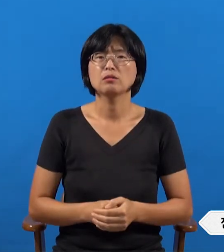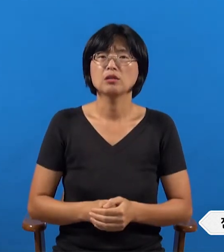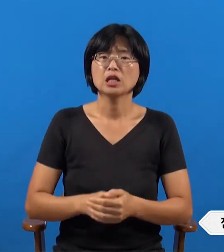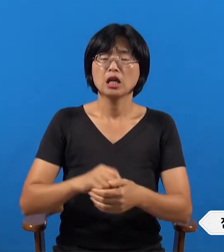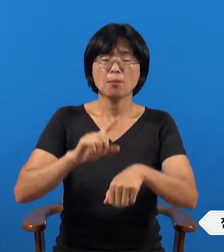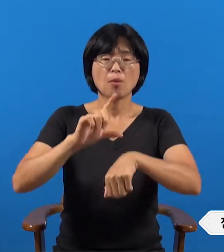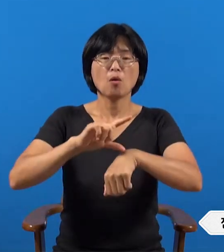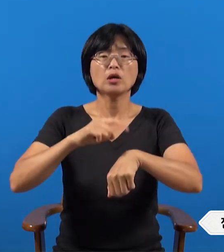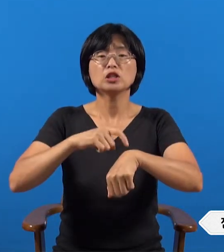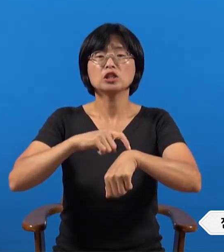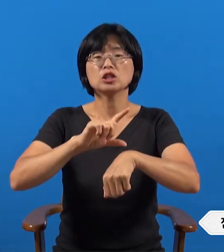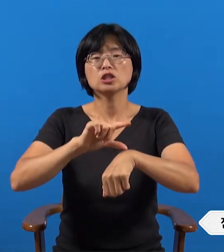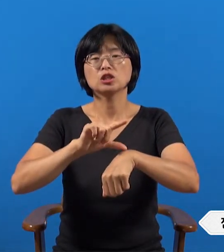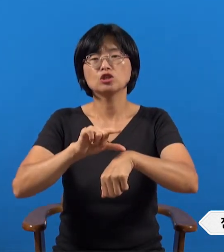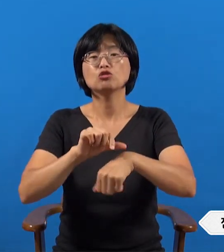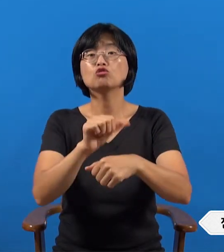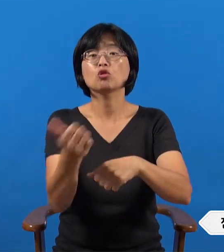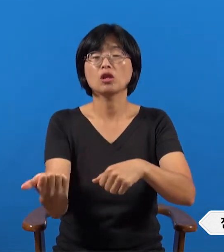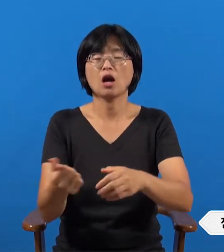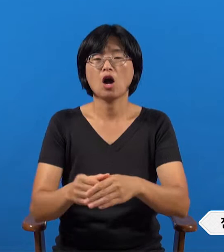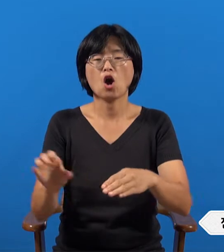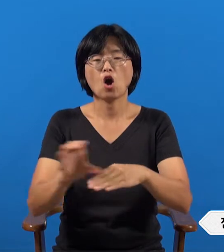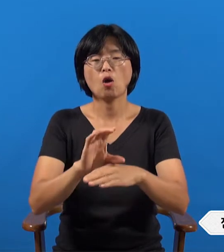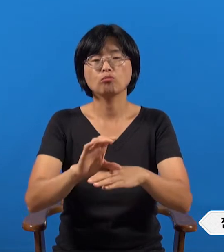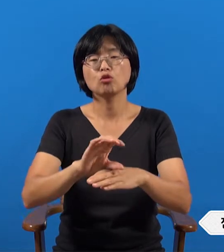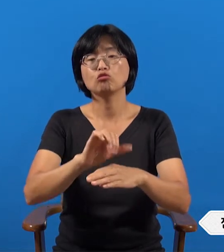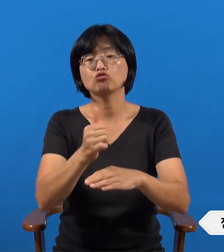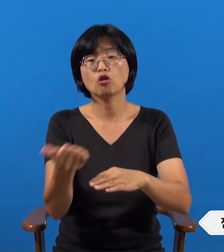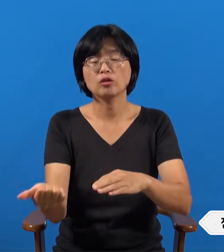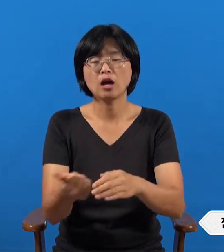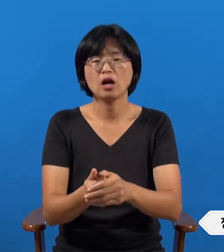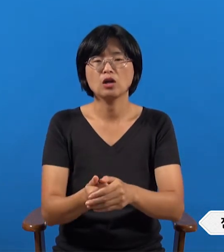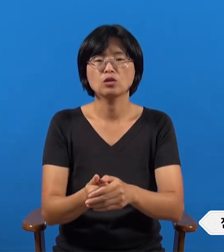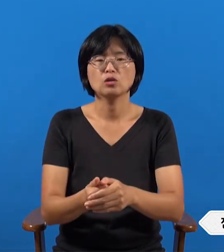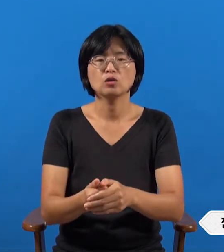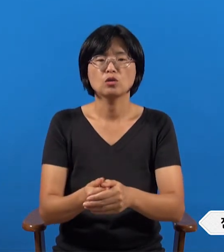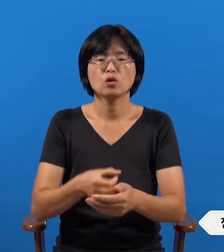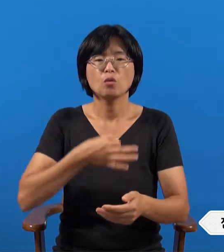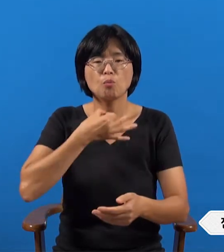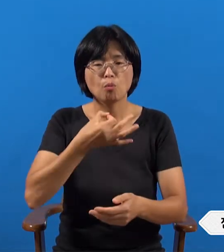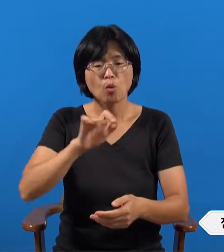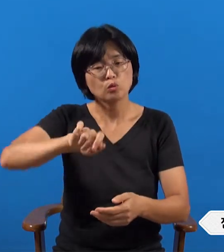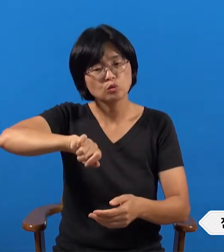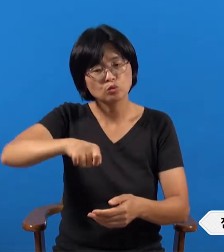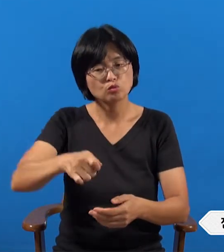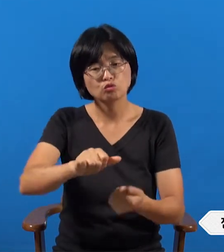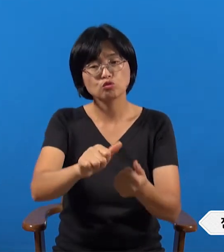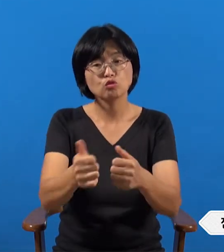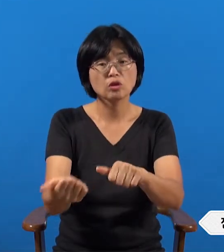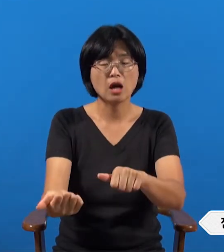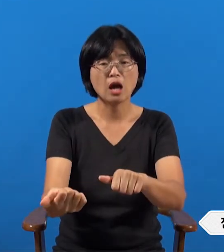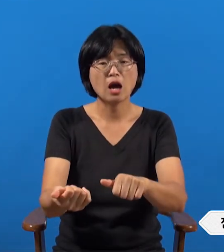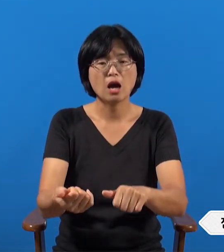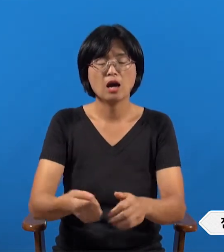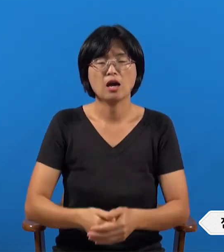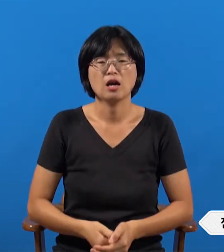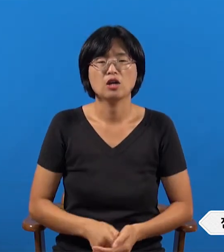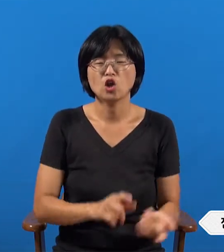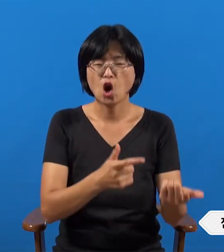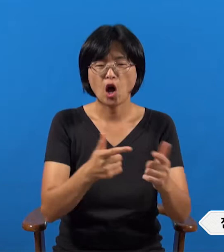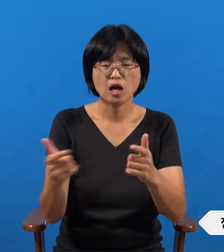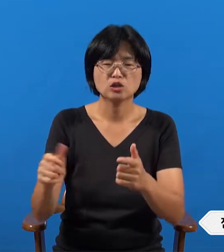시계가 죽었다고 이야기합니다. 컴퓨터도 죽었습니다. 볼륨을 줄이고 목소리를 죽이고 우리는